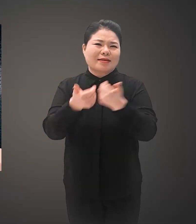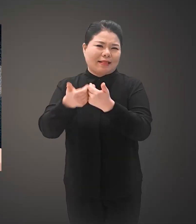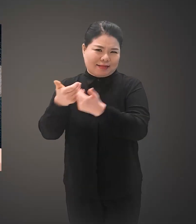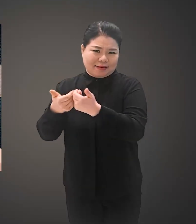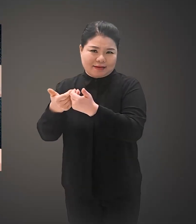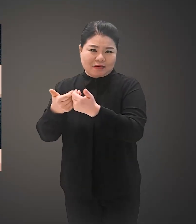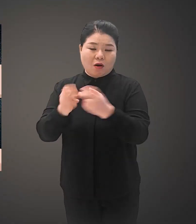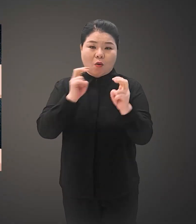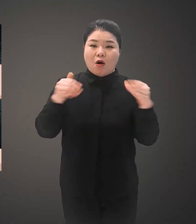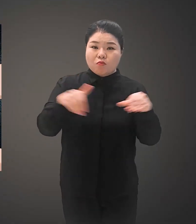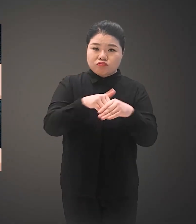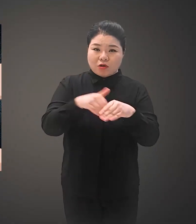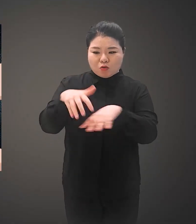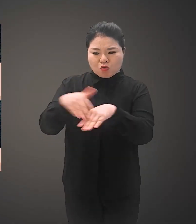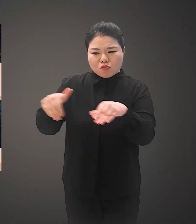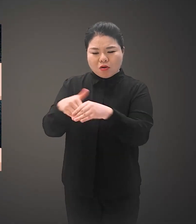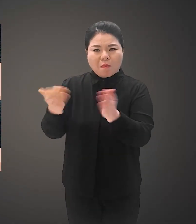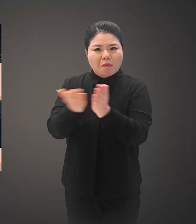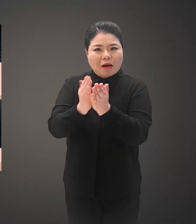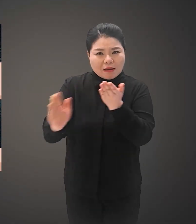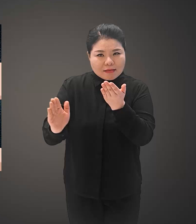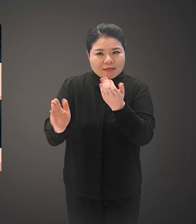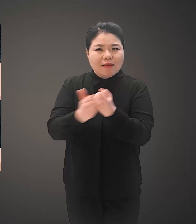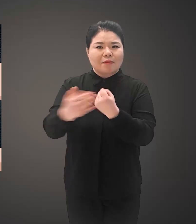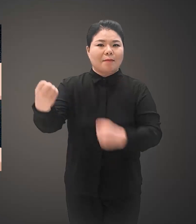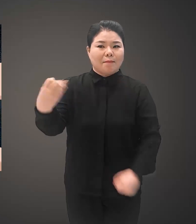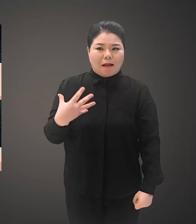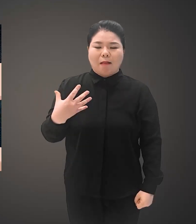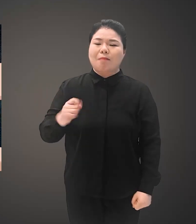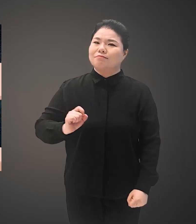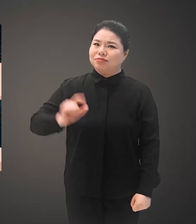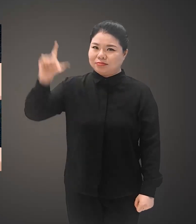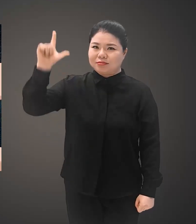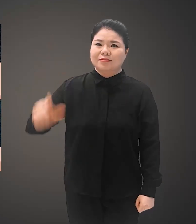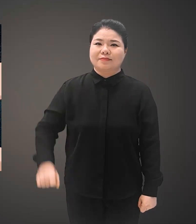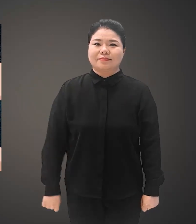기업 문화, 조직 문화가 맞지 않아서가 압도적인 비중을 차지하였다.